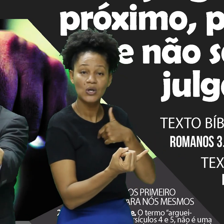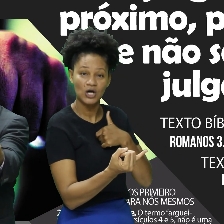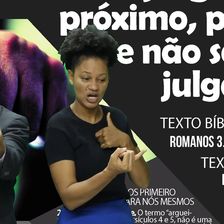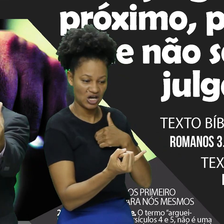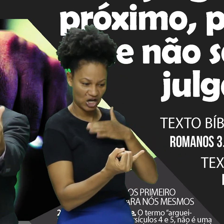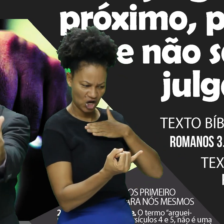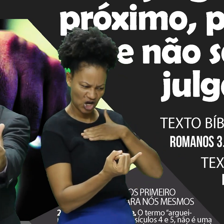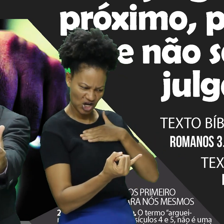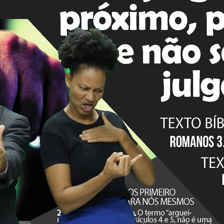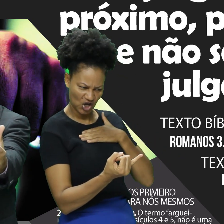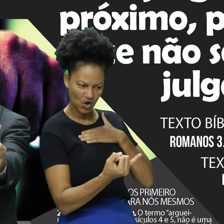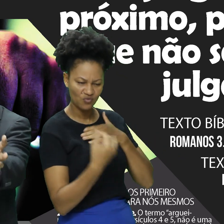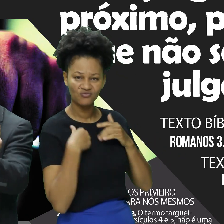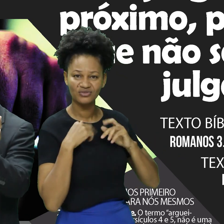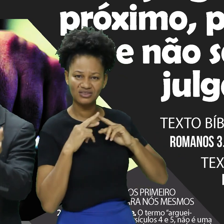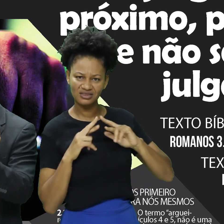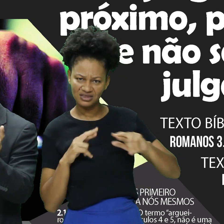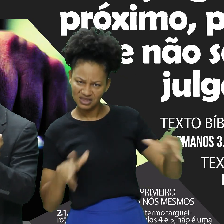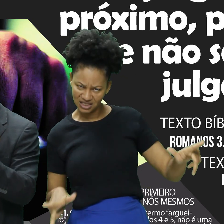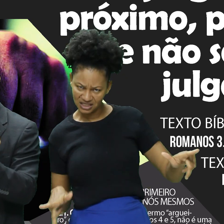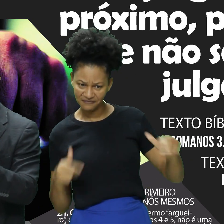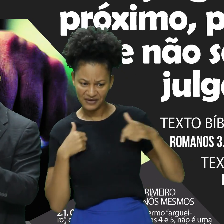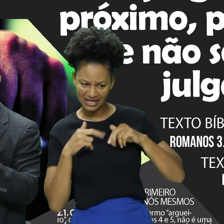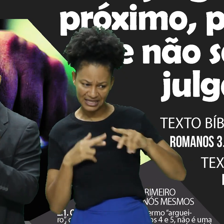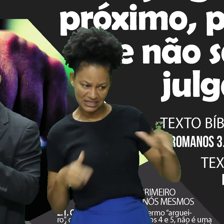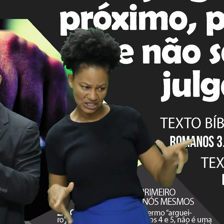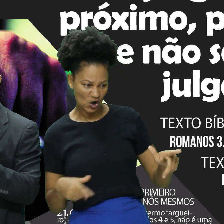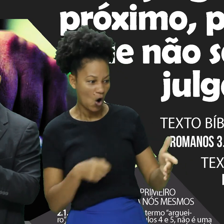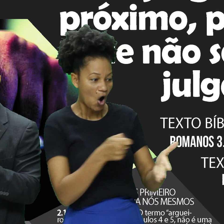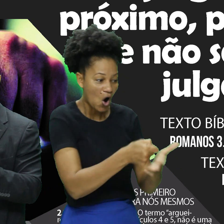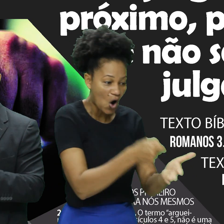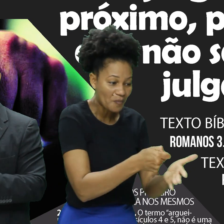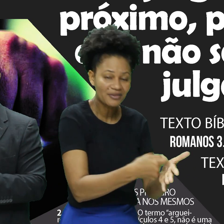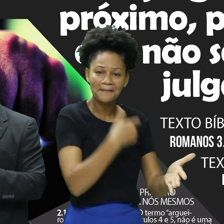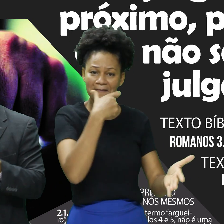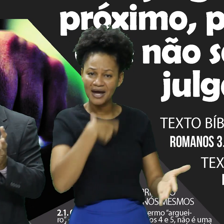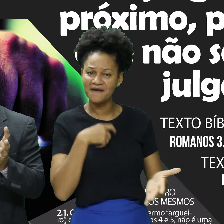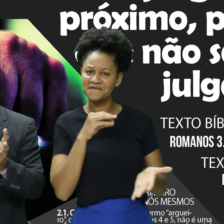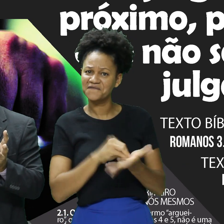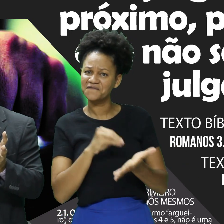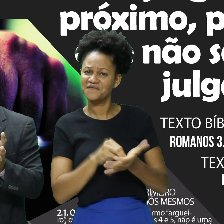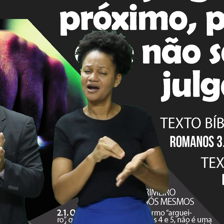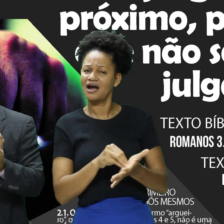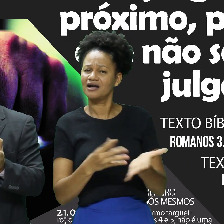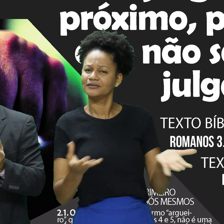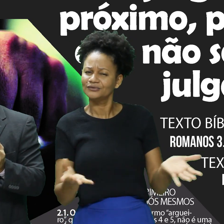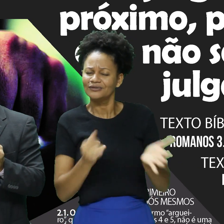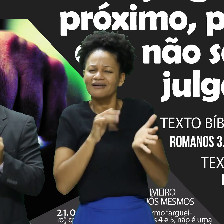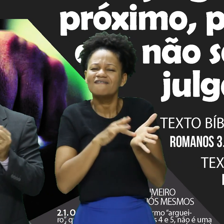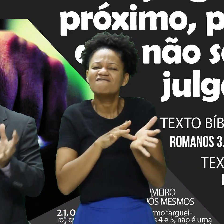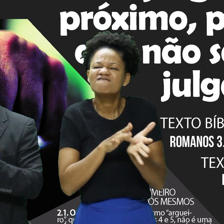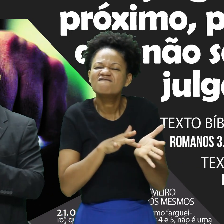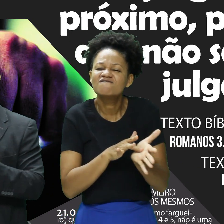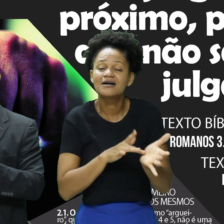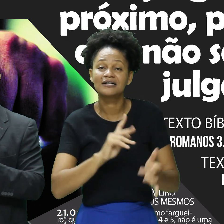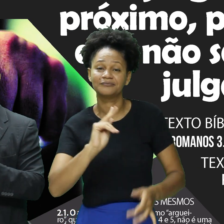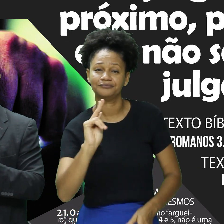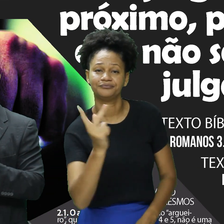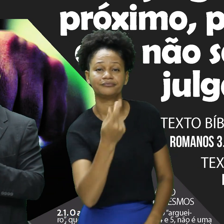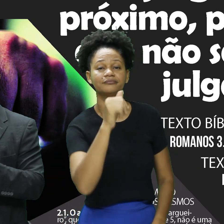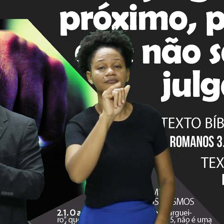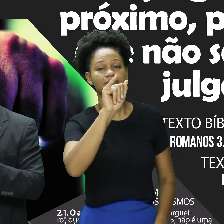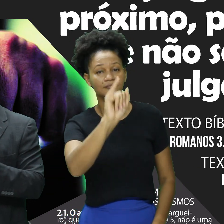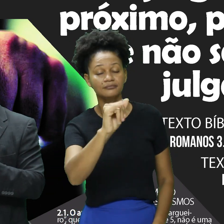estou aconselhando. Deu para entender, compreendeu bem? É algo como